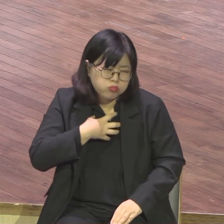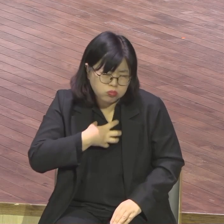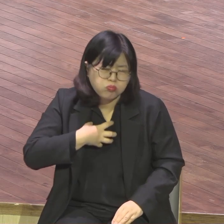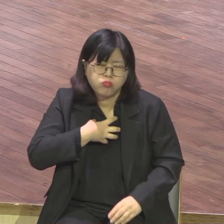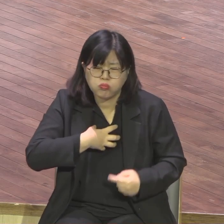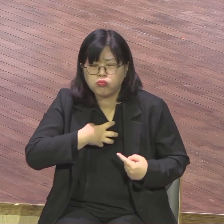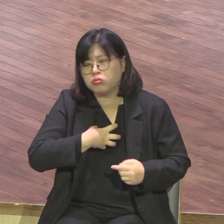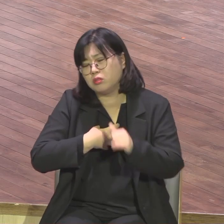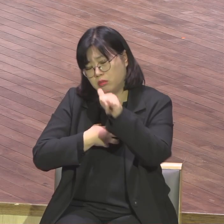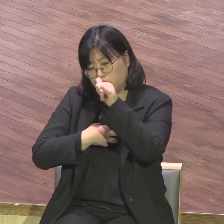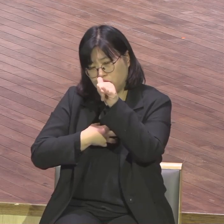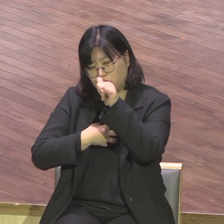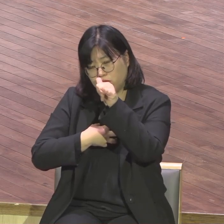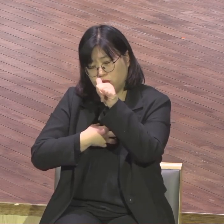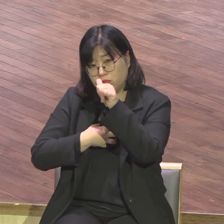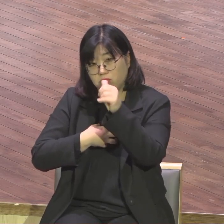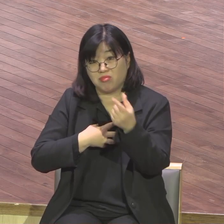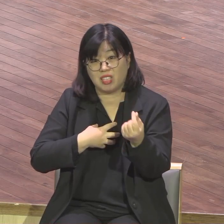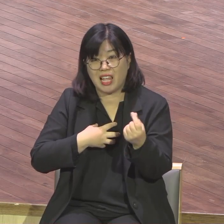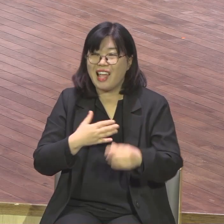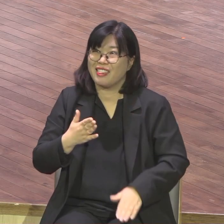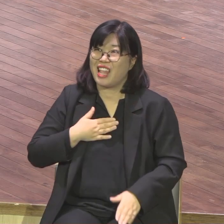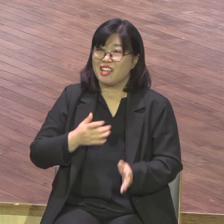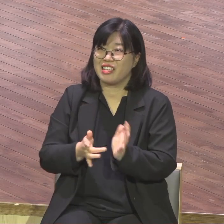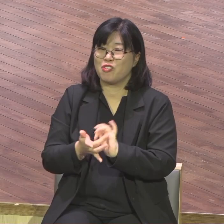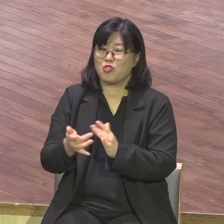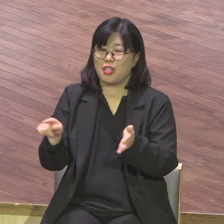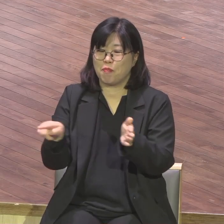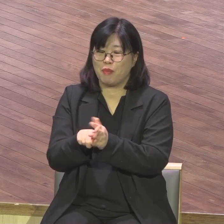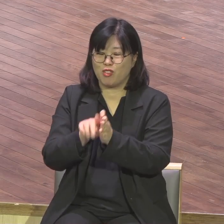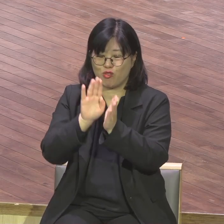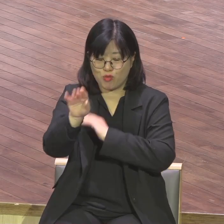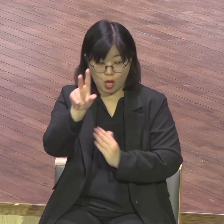직분을 맡았다고 해서 문제와 사건이 없는 것이 아닙니다.